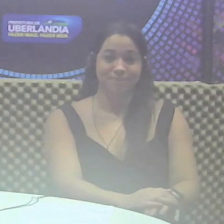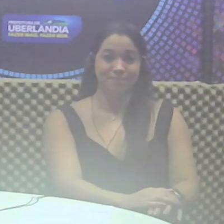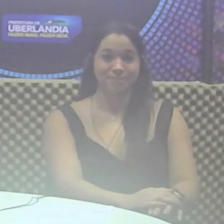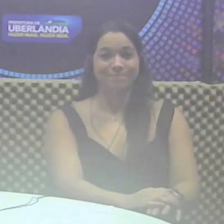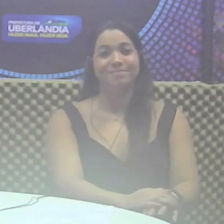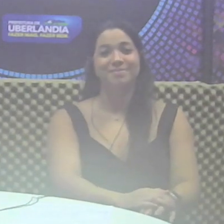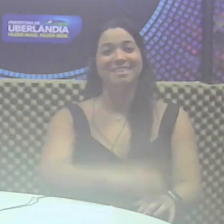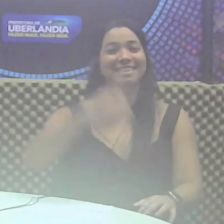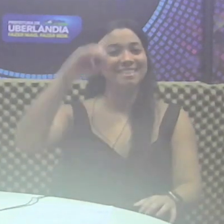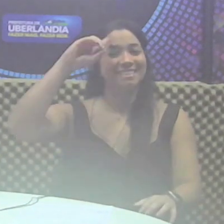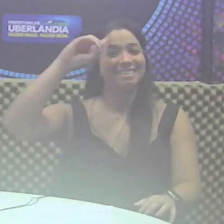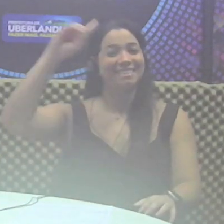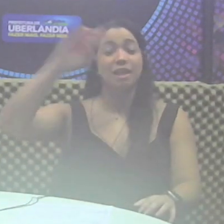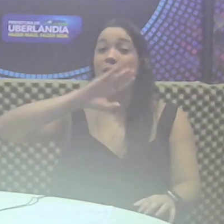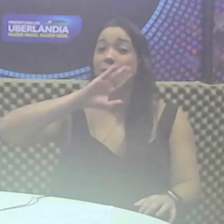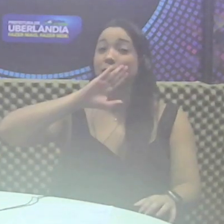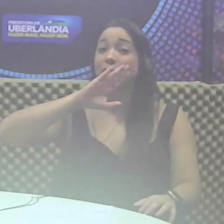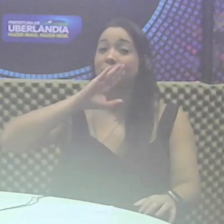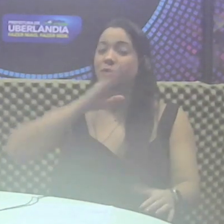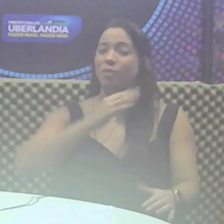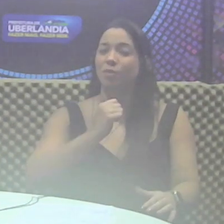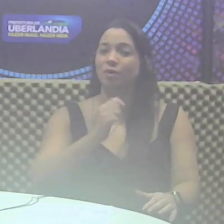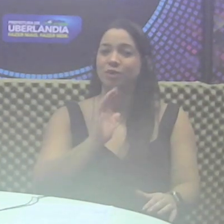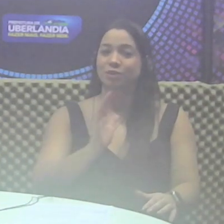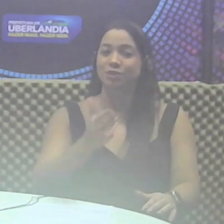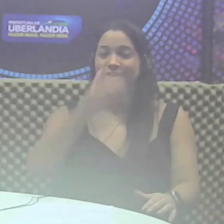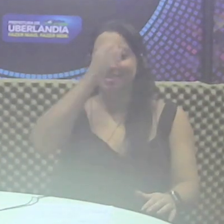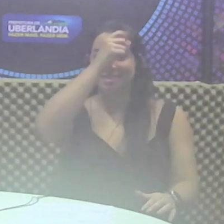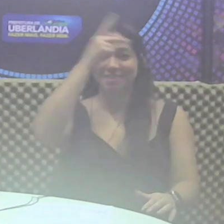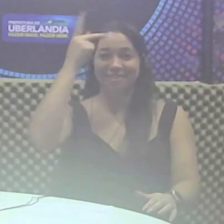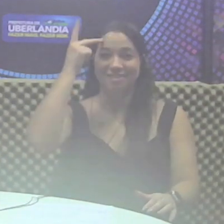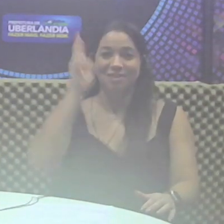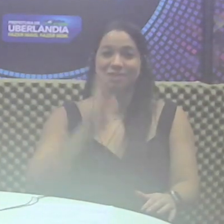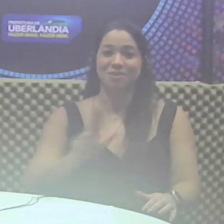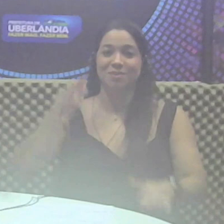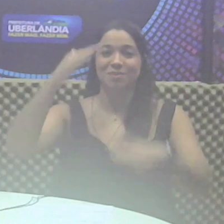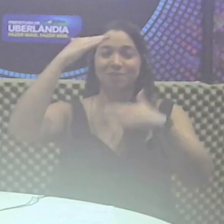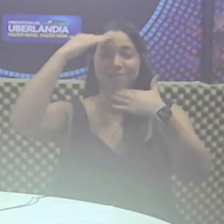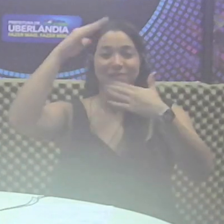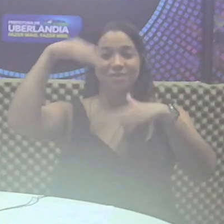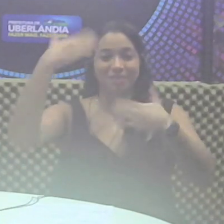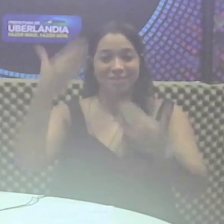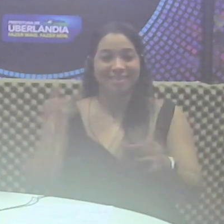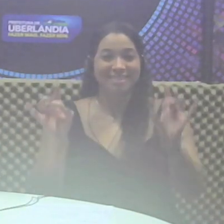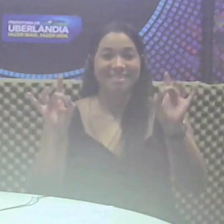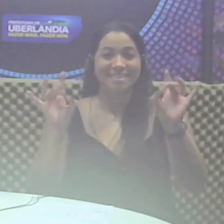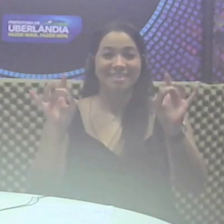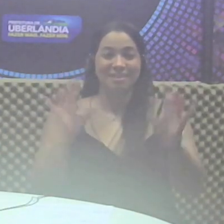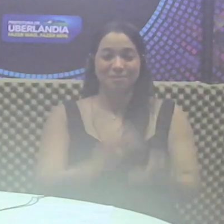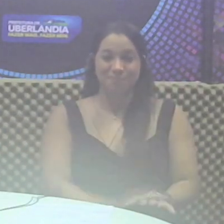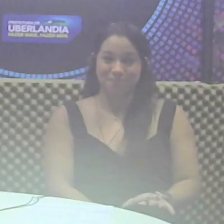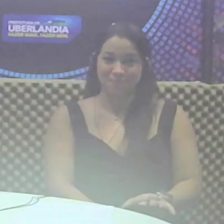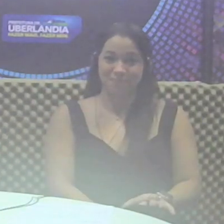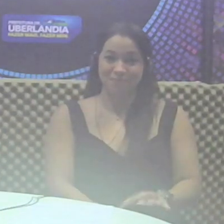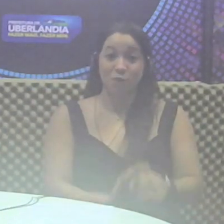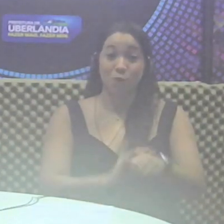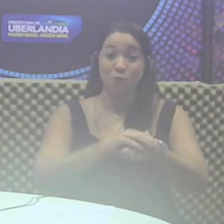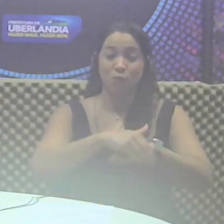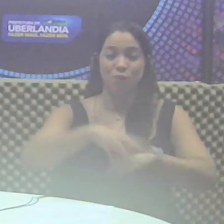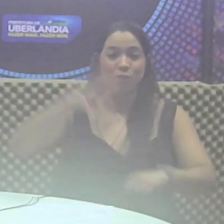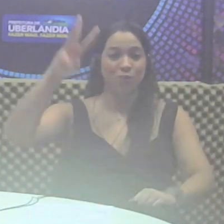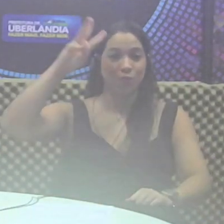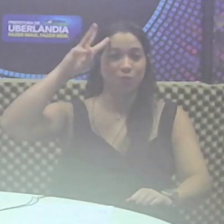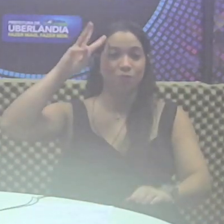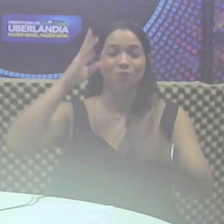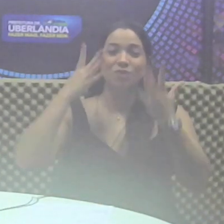O Dia das Mães está chegando e a Prefeitura de Uberlândia preparou uma homenagem especial. Na noite dessa terça-feira, o